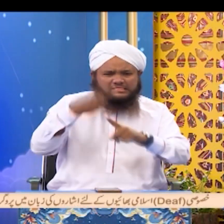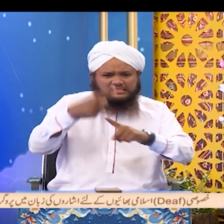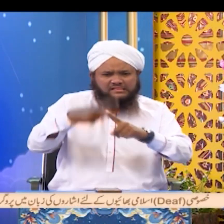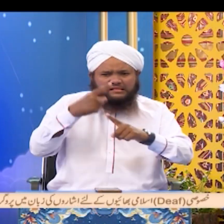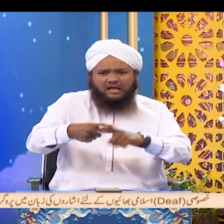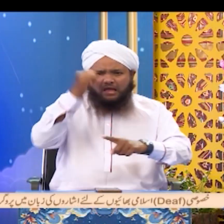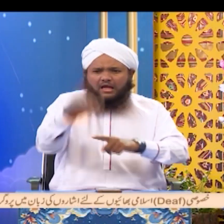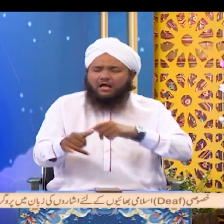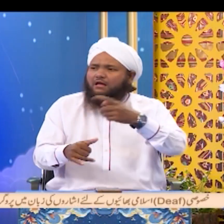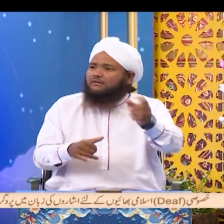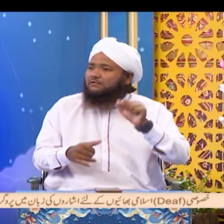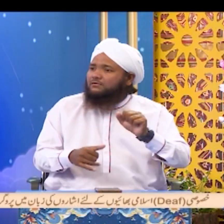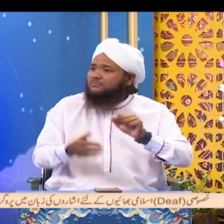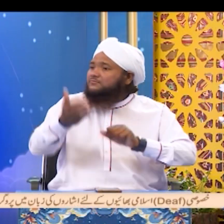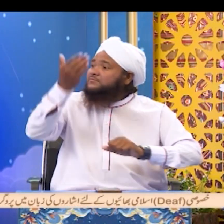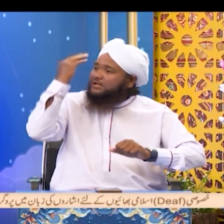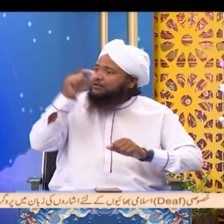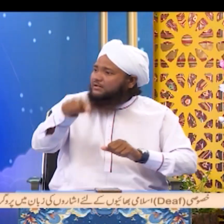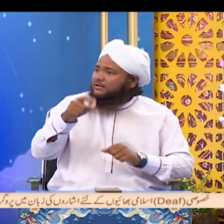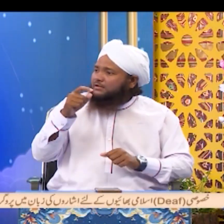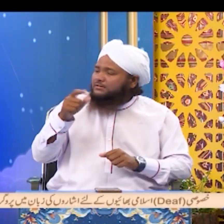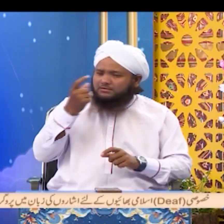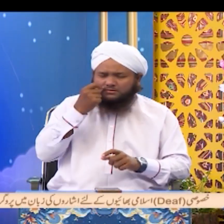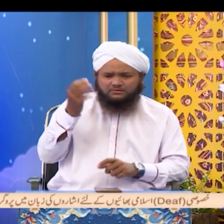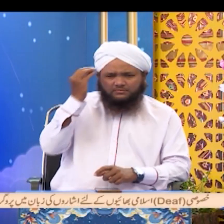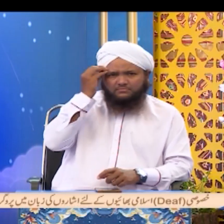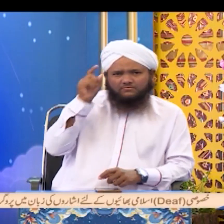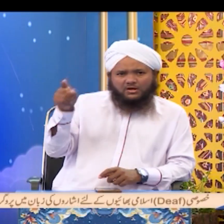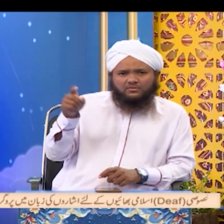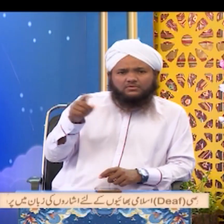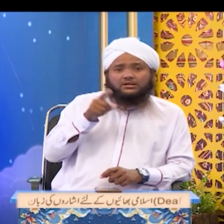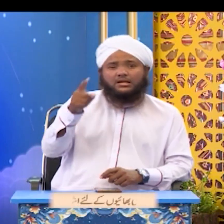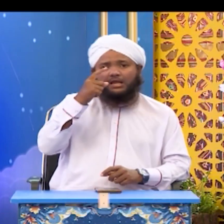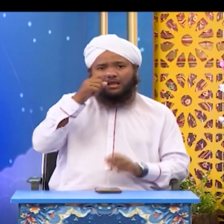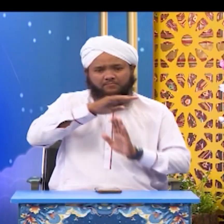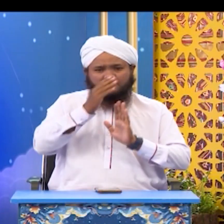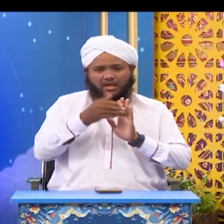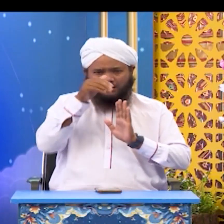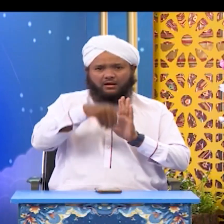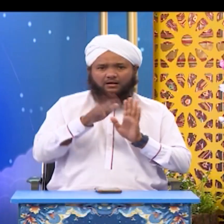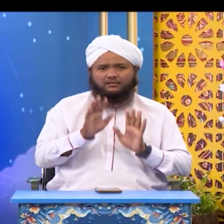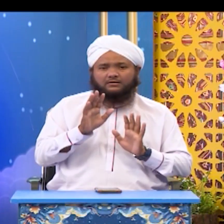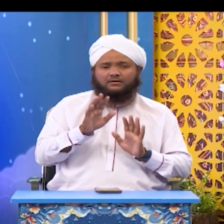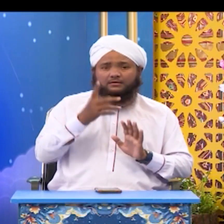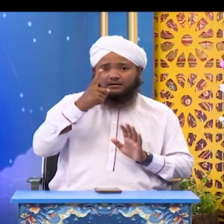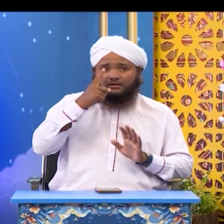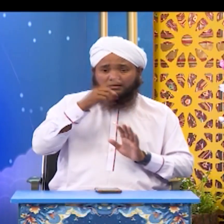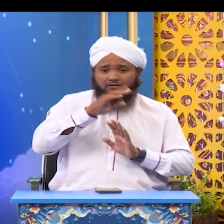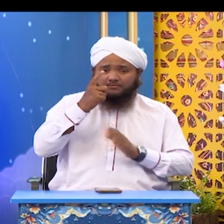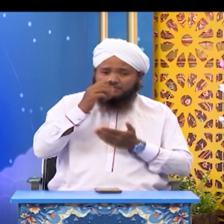سمجھا جاتا تھا۔ بسا اوقات کسی شخص کو معلوم ہوتا کہ اس کے یہاں بیٹی کی ولادت یعنی برتھ ہوئی ہے تو وہ کئی